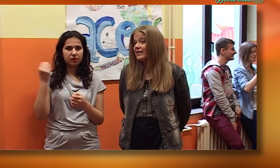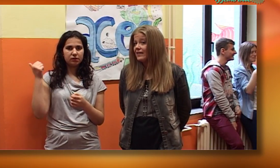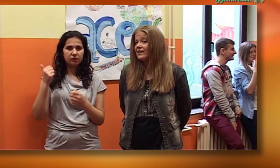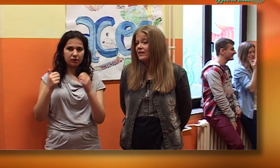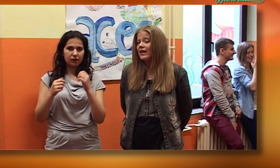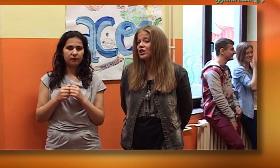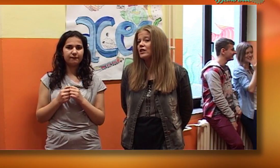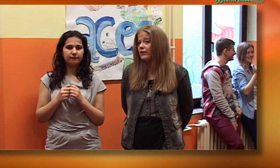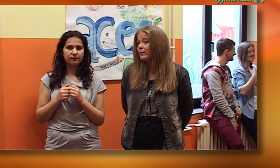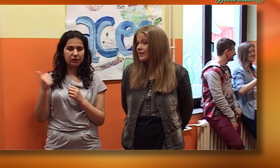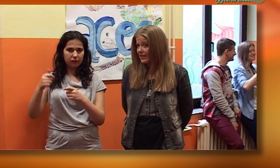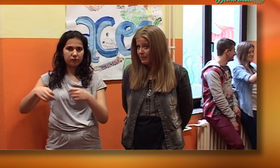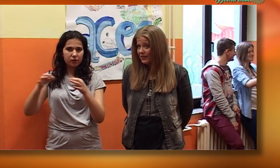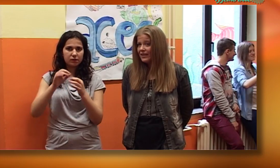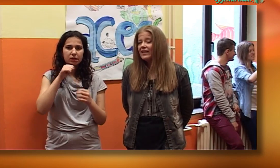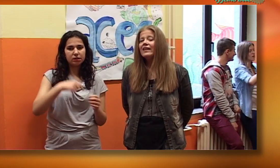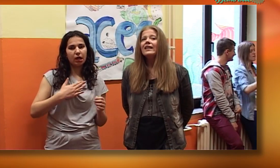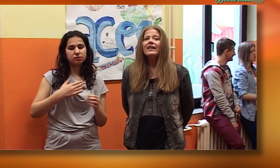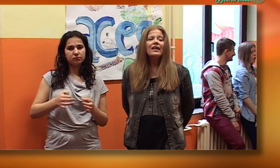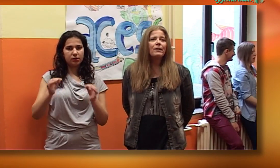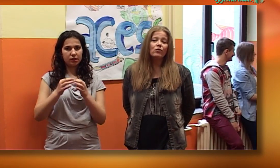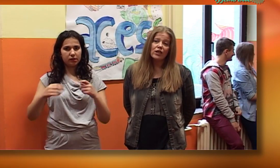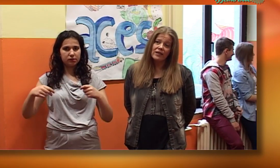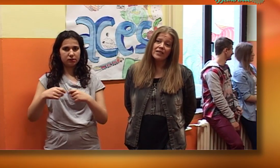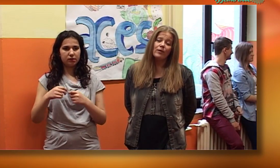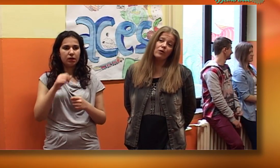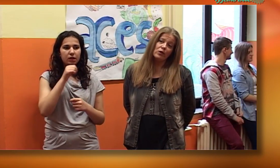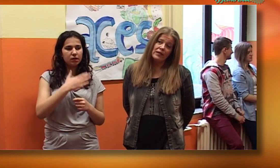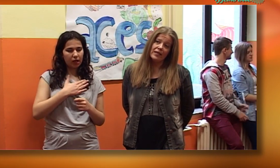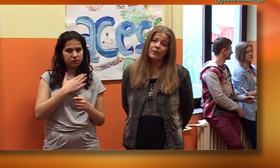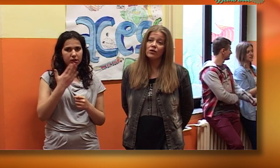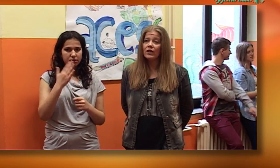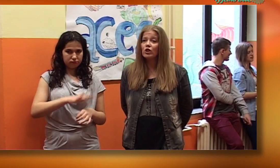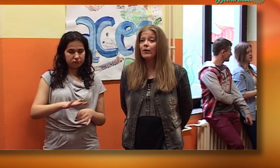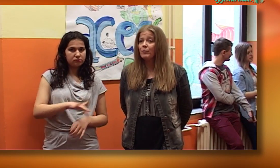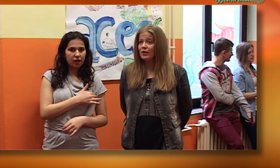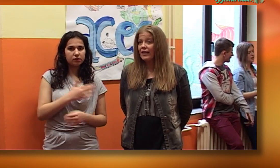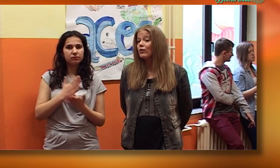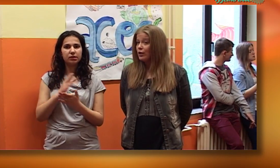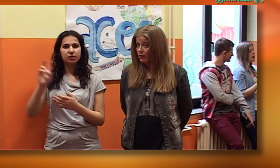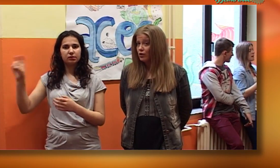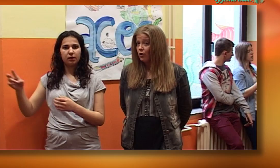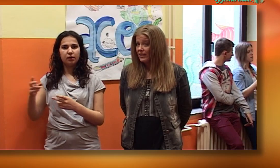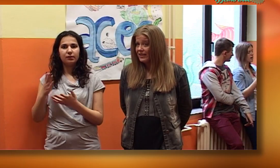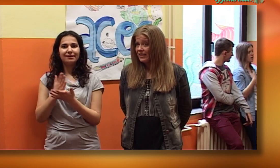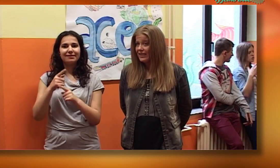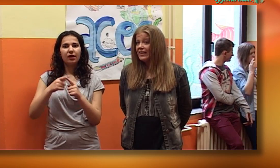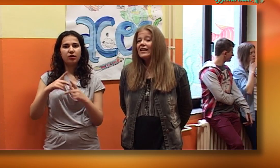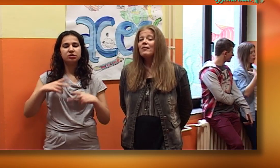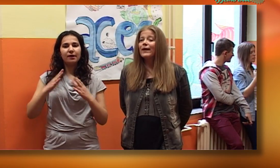Border i naš Different But The Same. Pa su i naša deca bila kod njih, bila su deo žive biblioteke u njihovoj